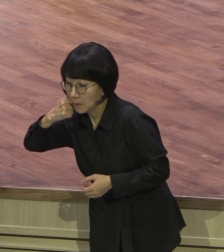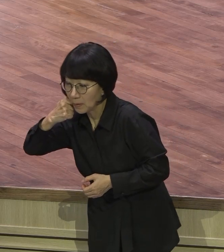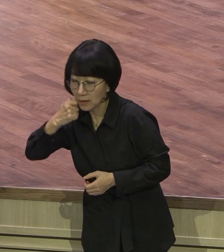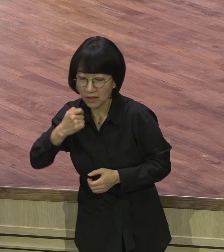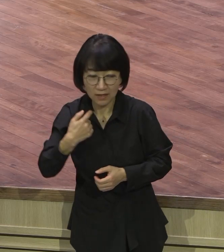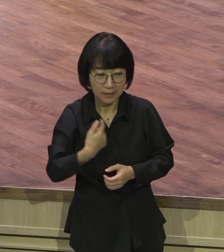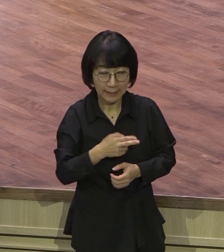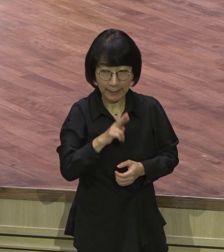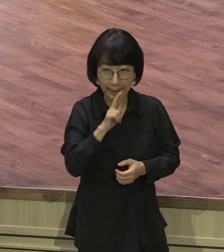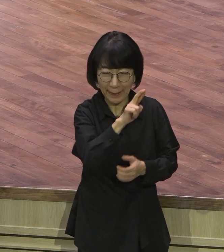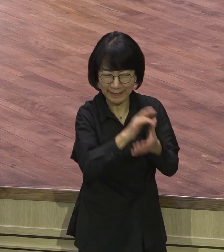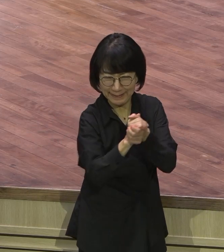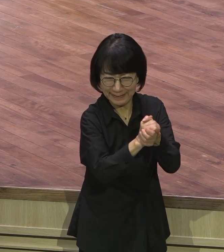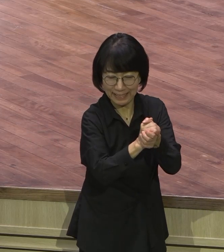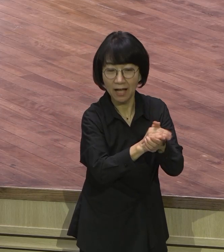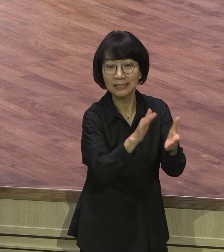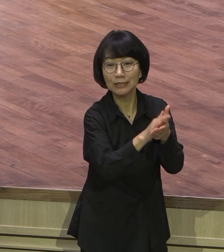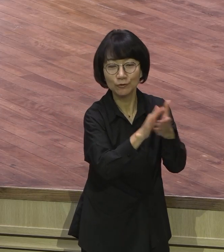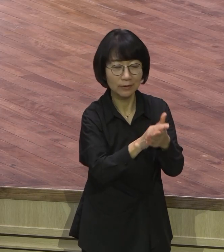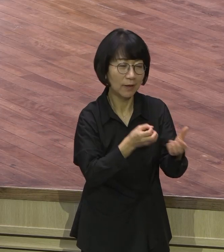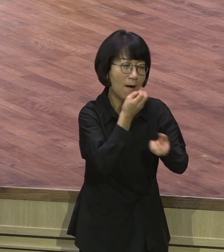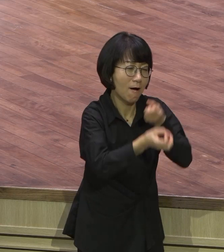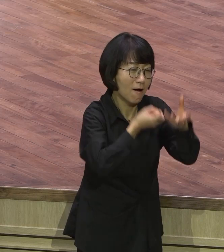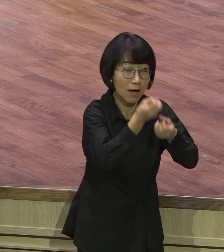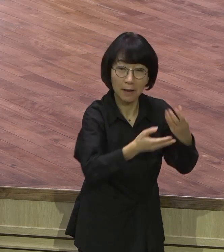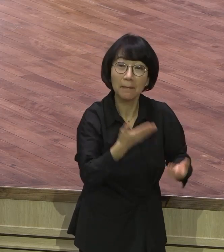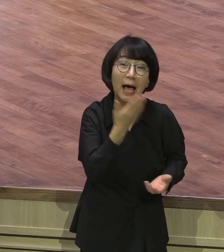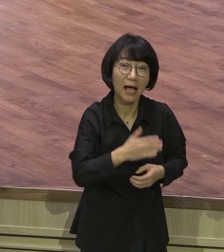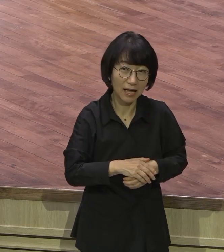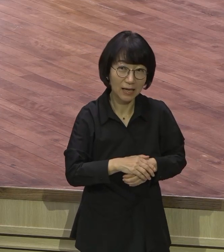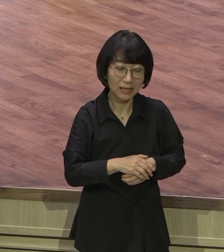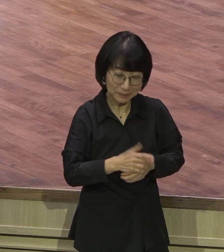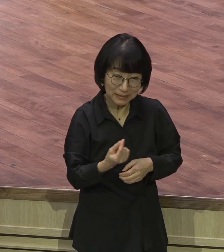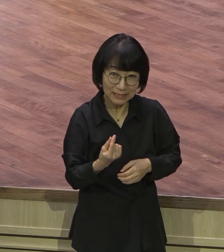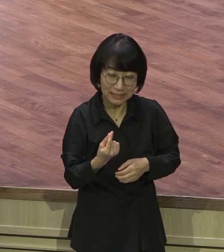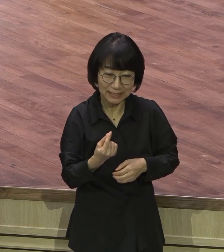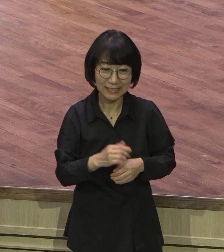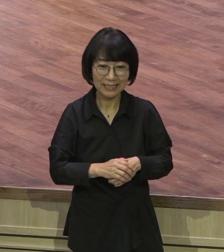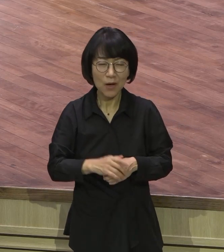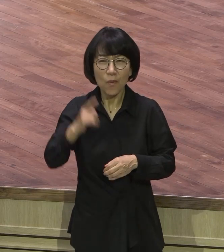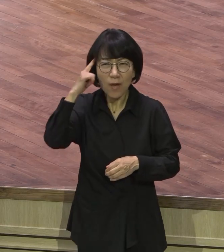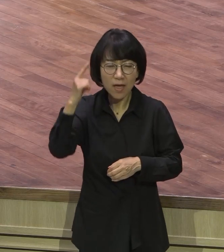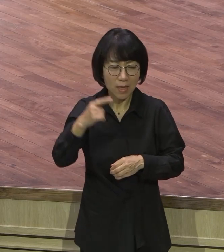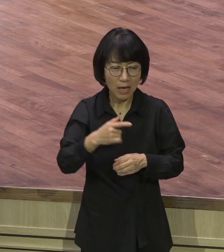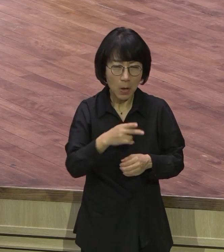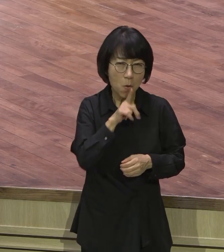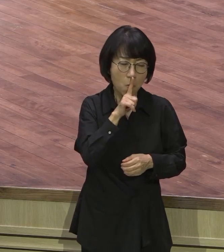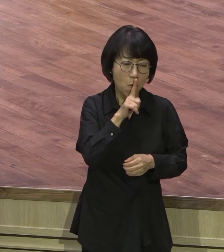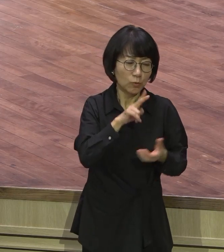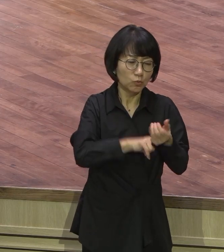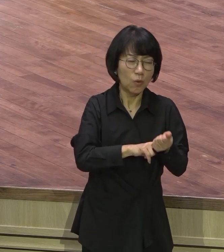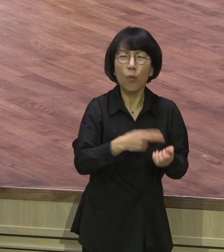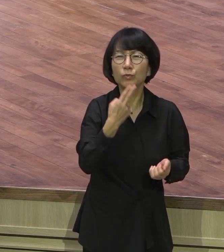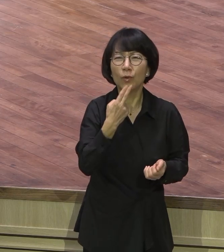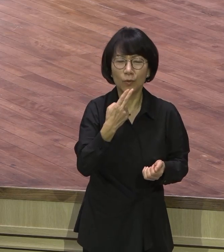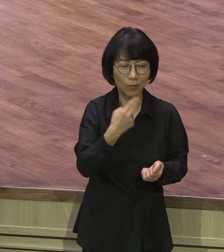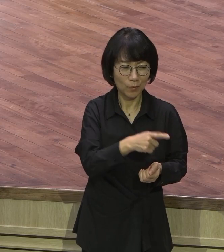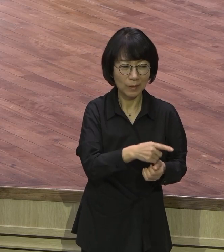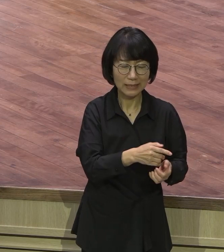깊은 교제를 말하지 다 들어놓고 말하지 다 들어놓고 그만큼 걸림돌이 없는 하나님과의